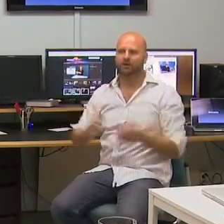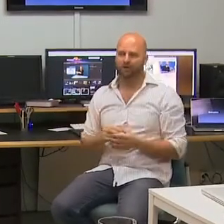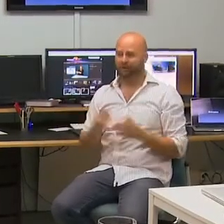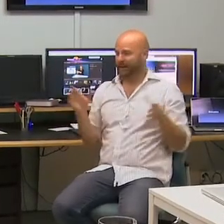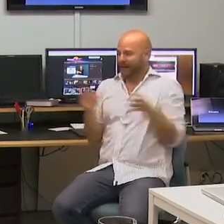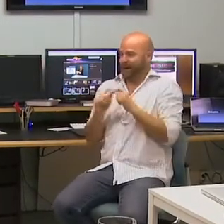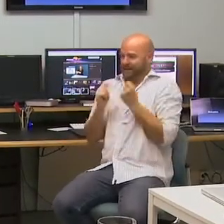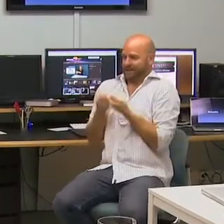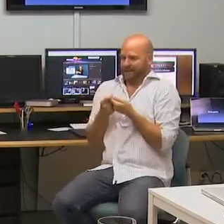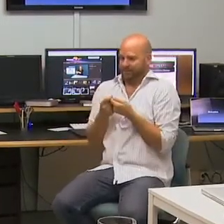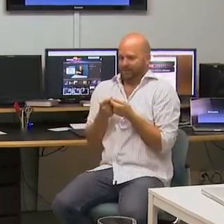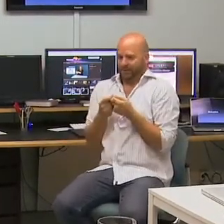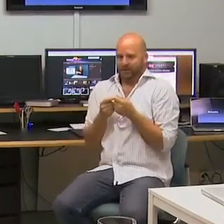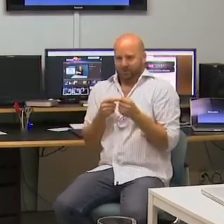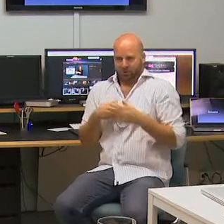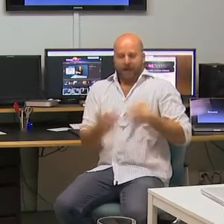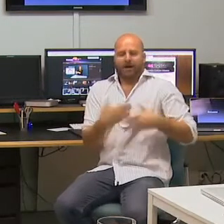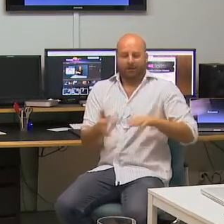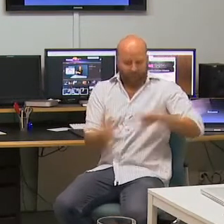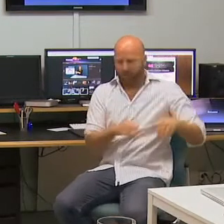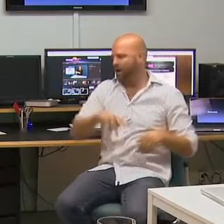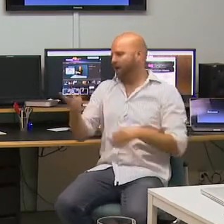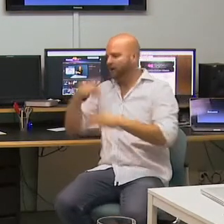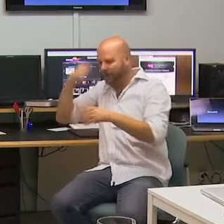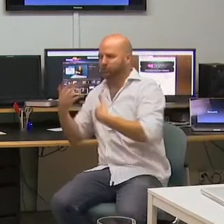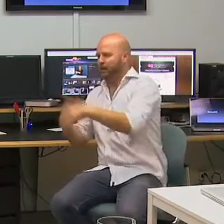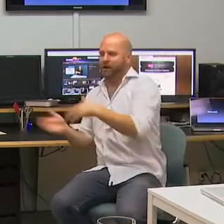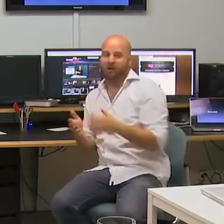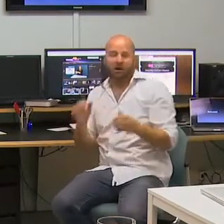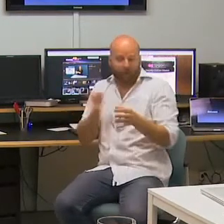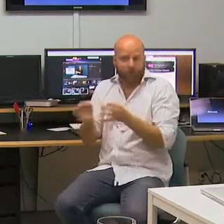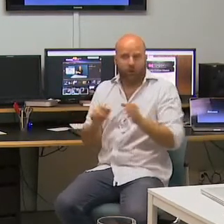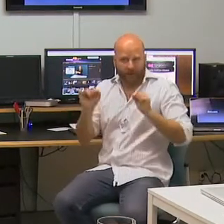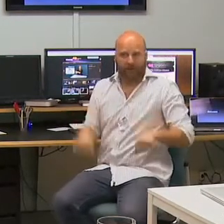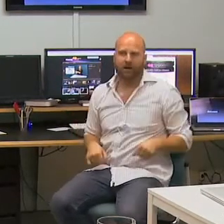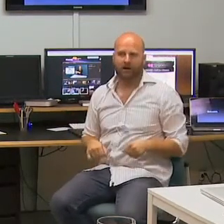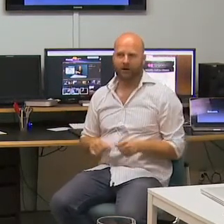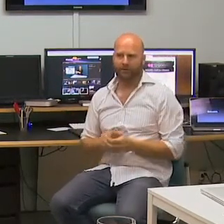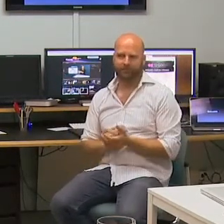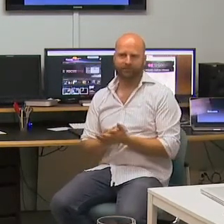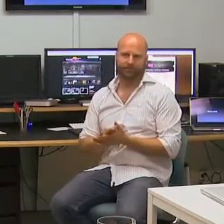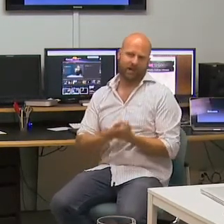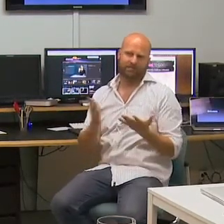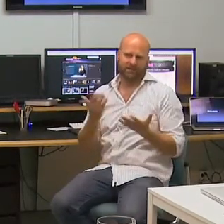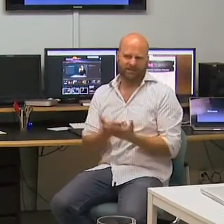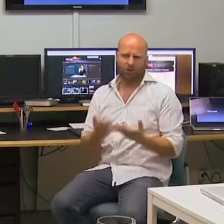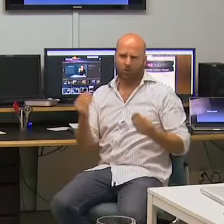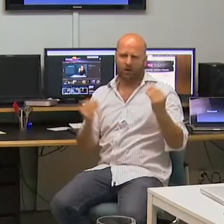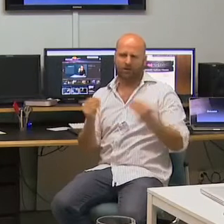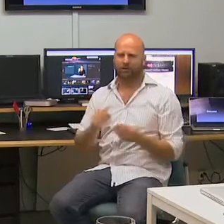viele vergrößern, mehr Leute und könnten auch viel mehr Zeit in die Produktion investieren.